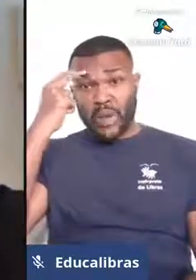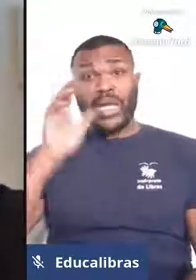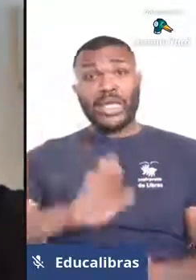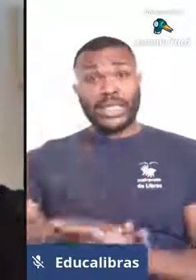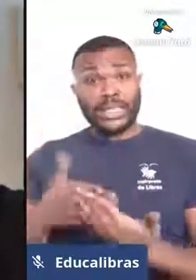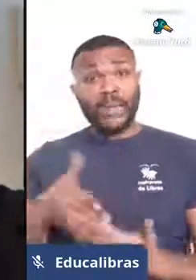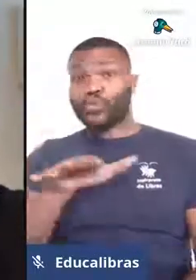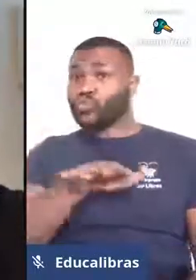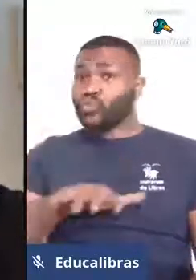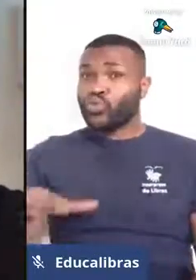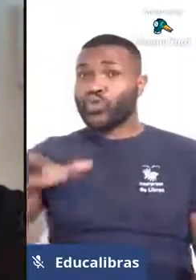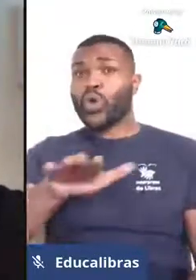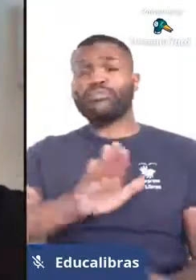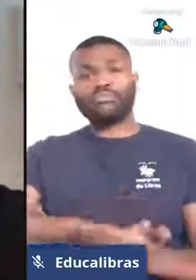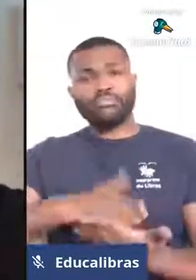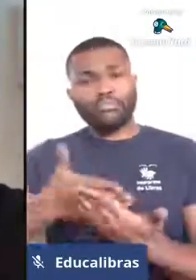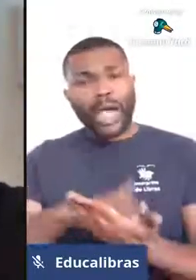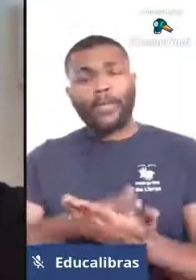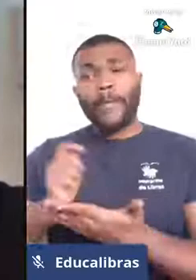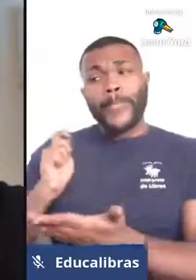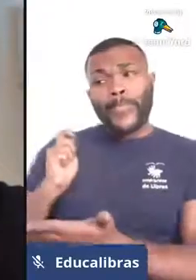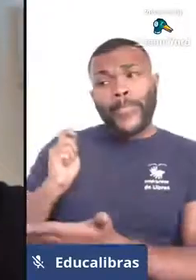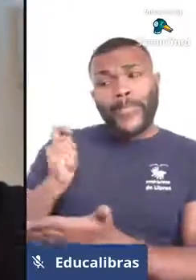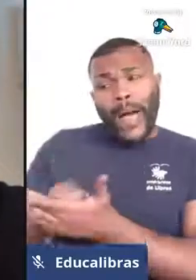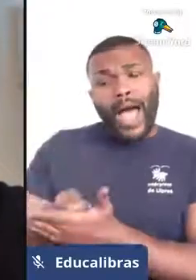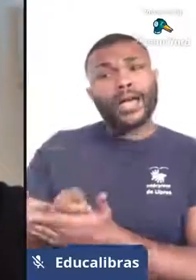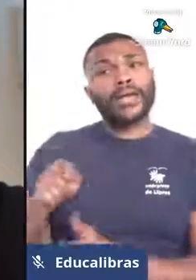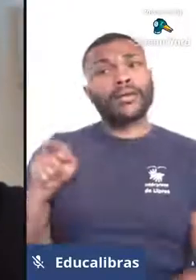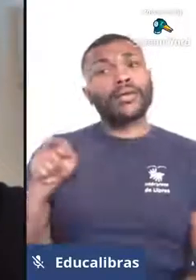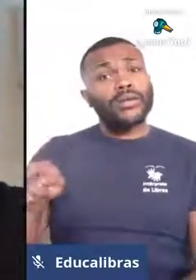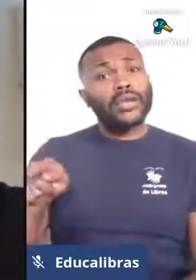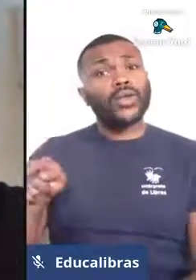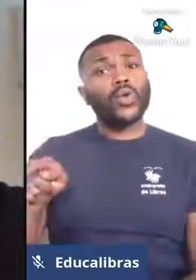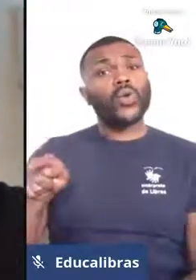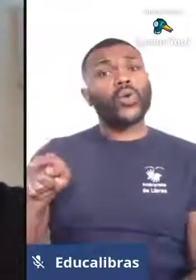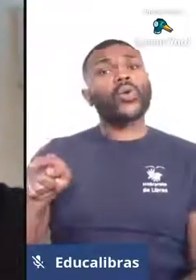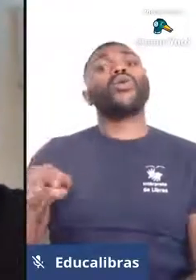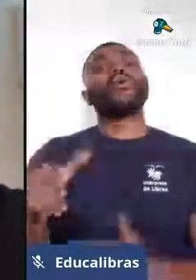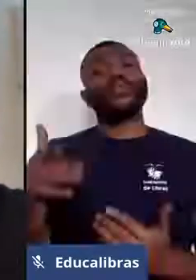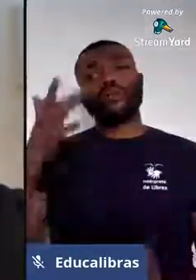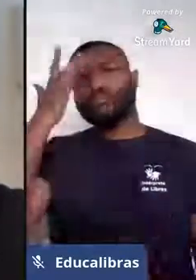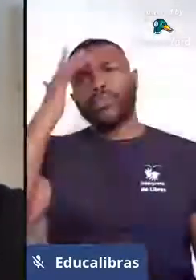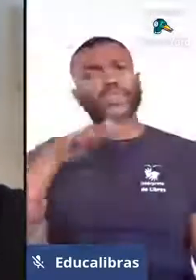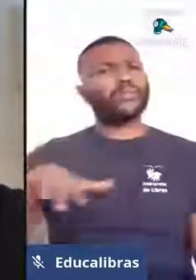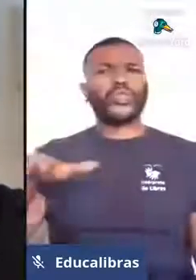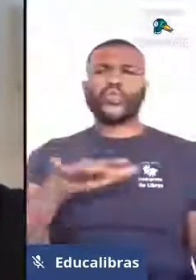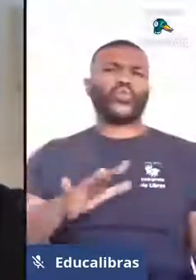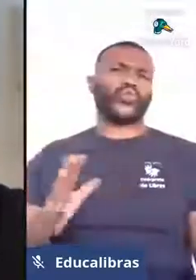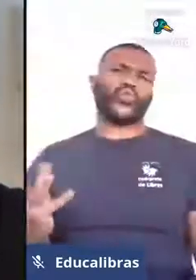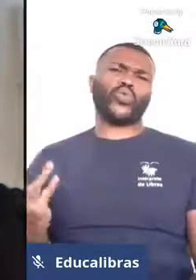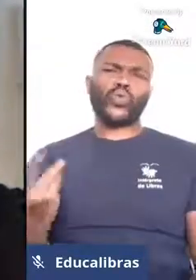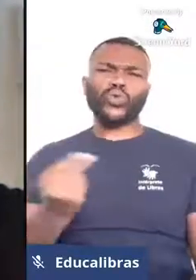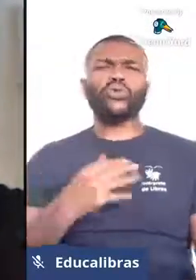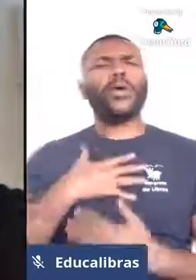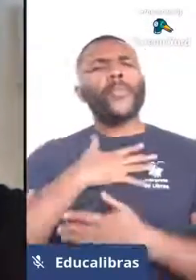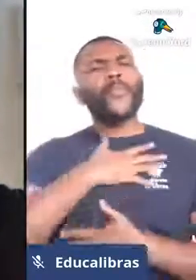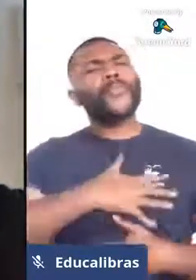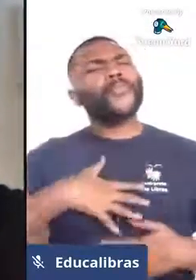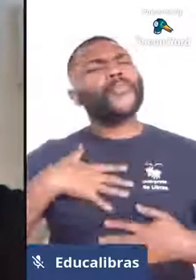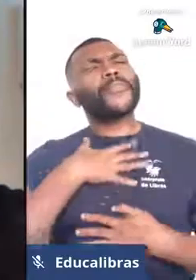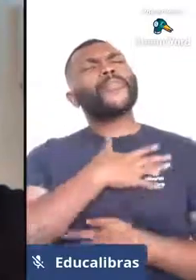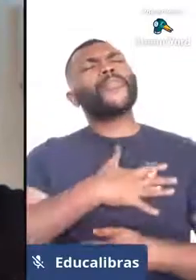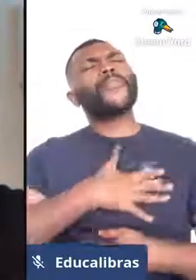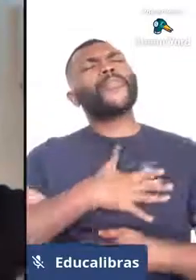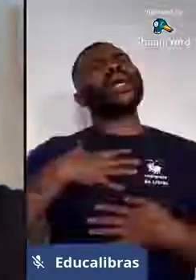estamos custeando aquele equipamento, e equipamento é para todo mundo mesmo. Então, tem um prazer imenso nesse